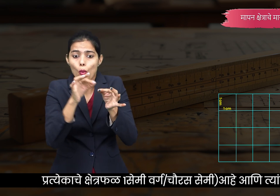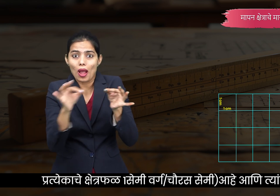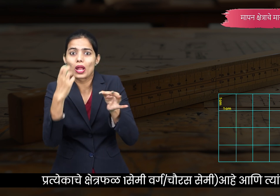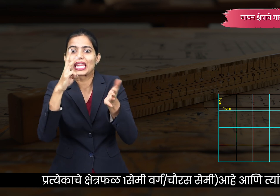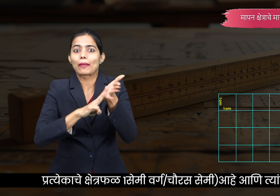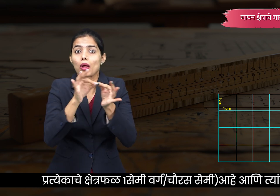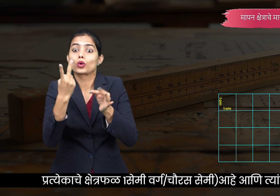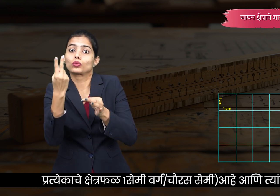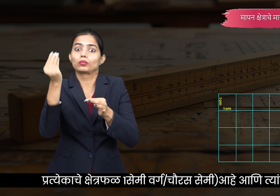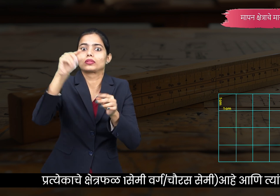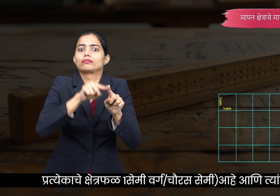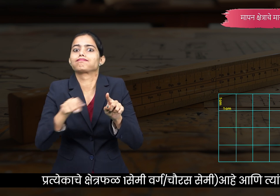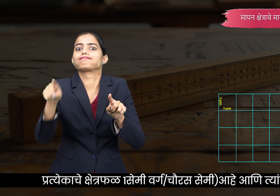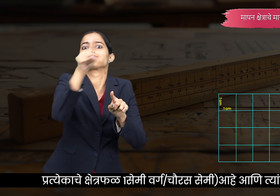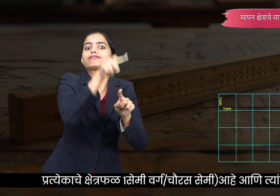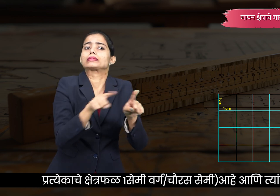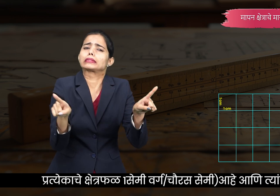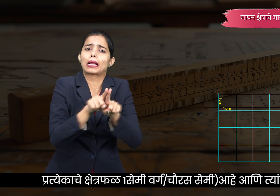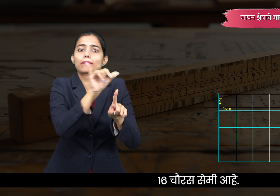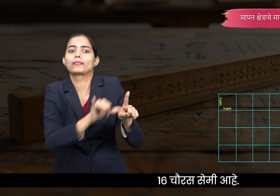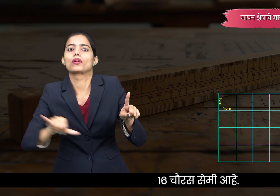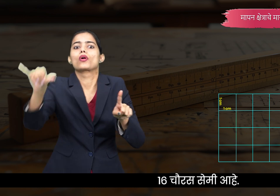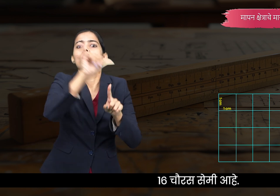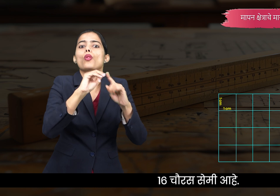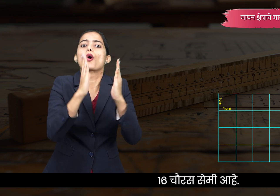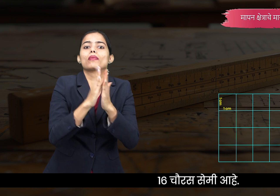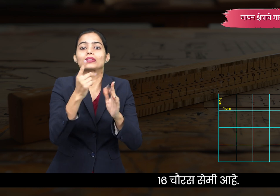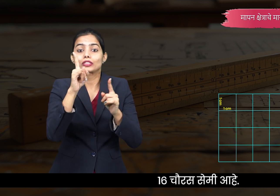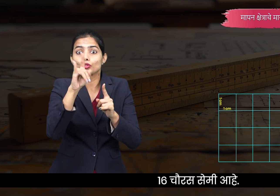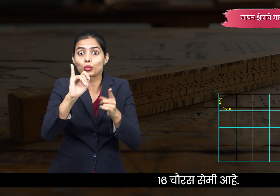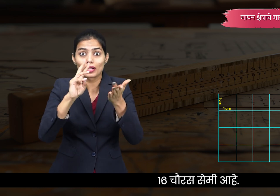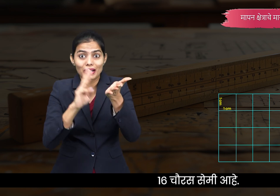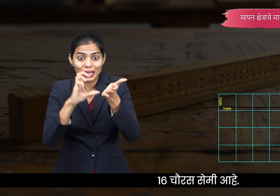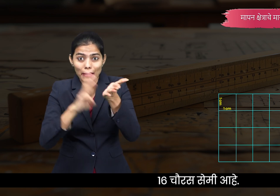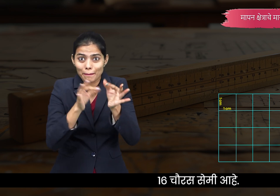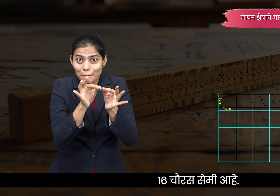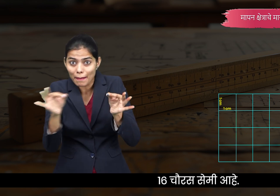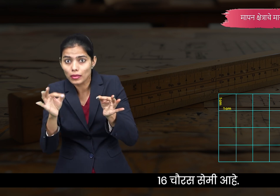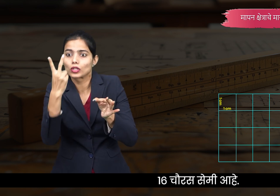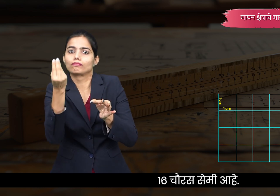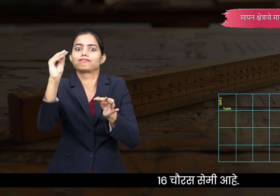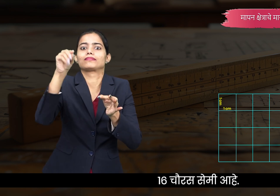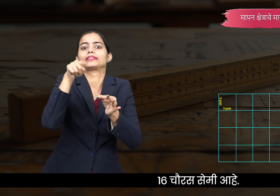किंवा चौरस सेमी आहे आणि त्याचे एकूण क्षेत्रफळ 16 चौरस सेमी आहे।